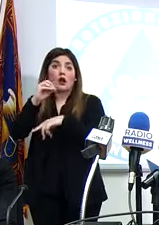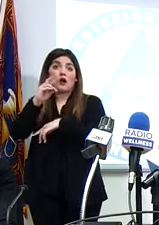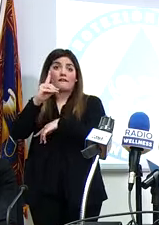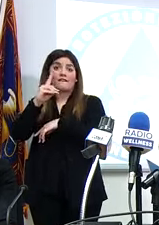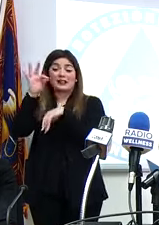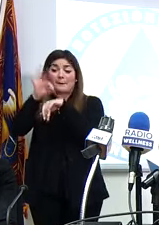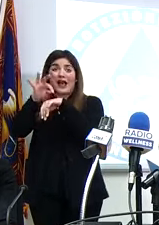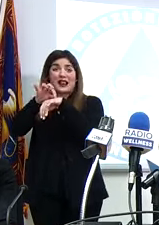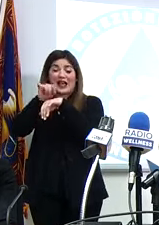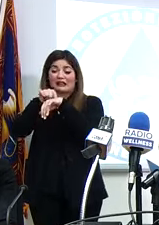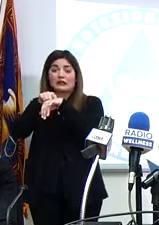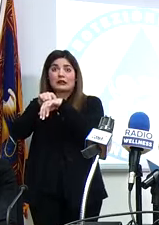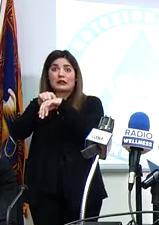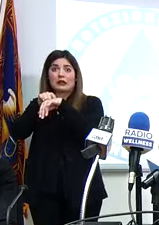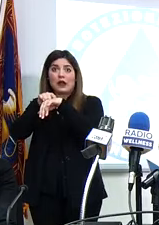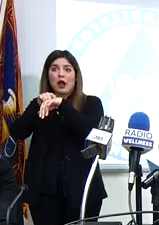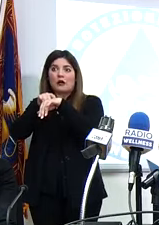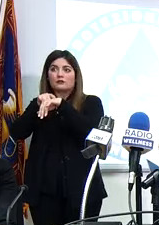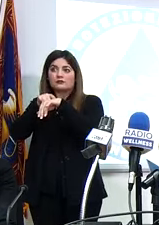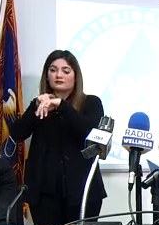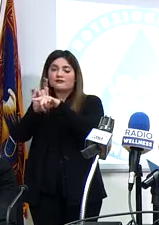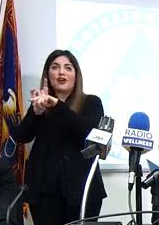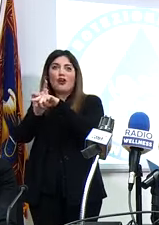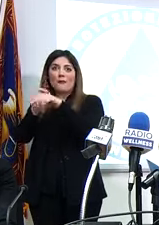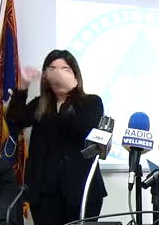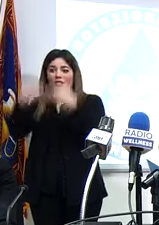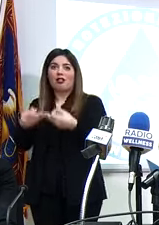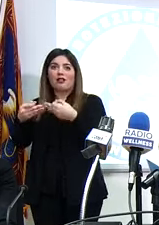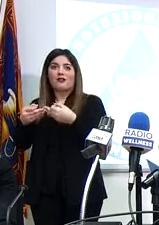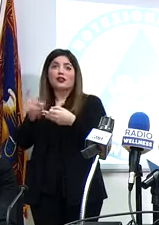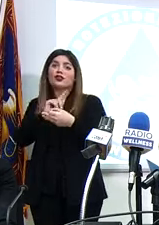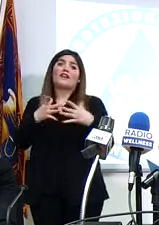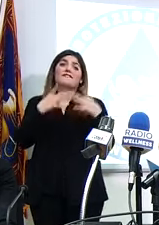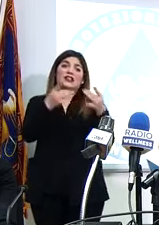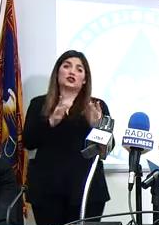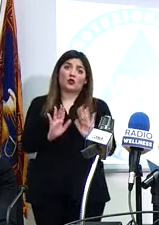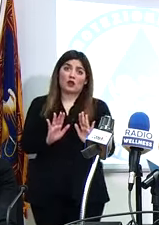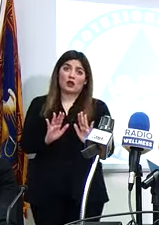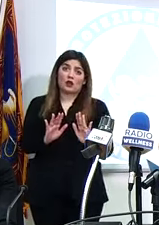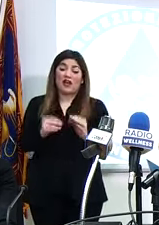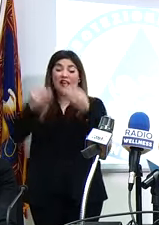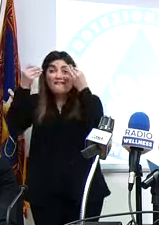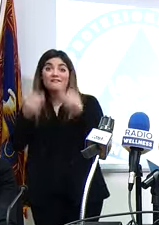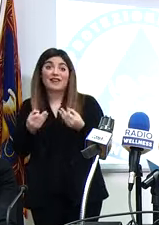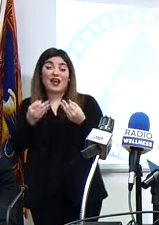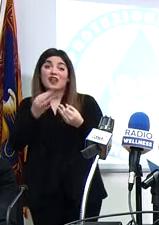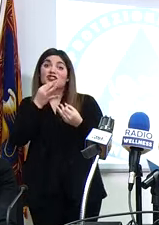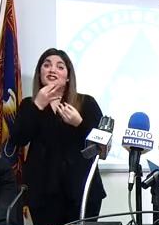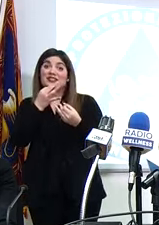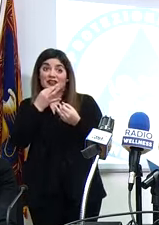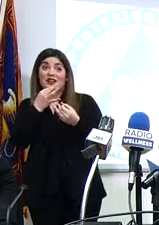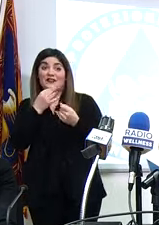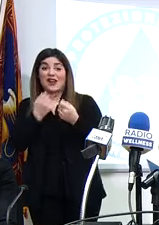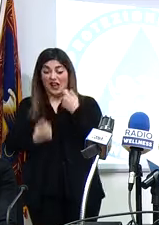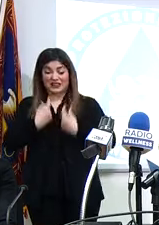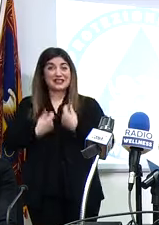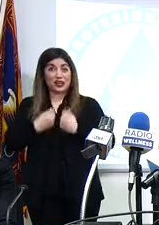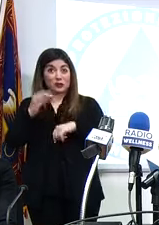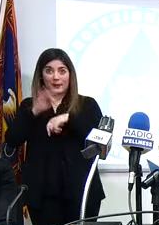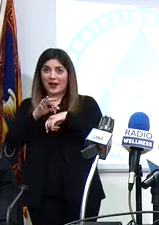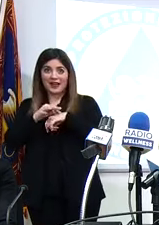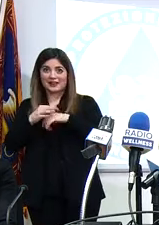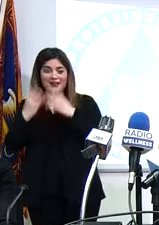malattia, non contro l'infezione. Quindi, quando parliamo di efficacia, vuol dire efficacia nel prevenire i sintomi della malattia,